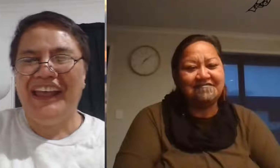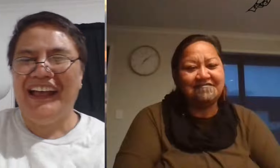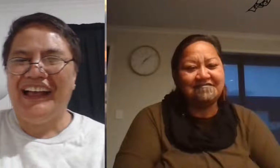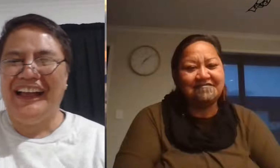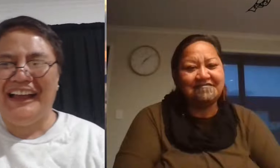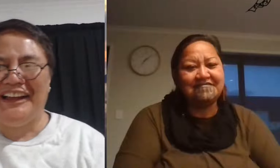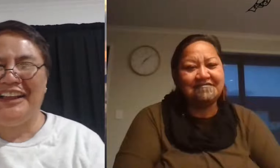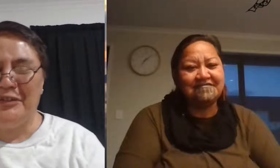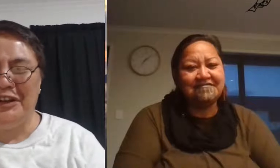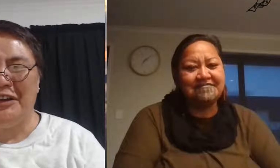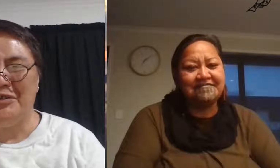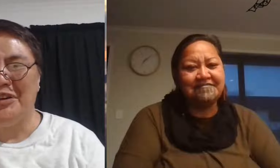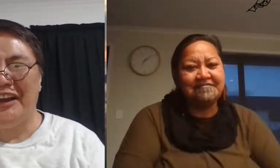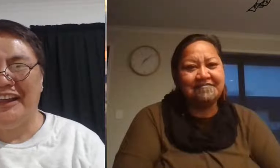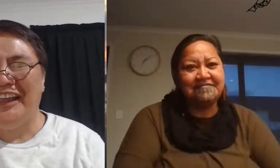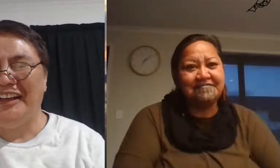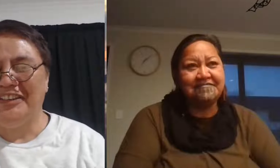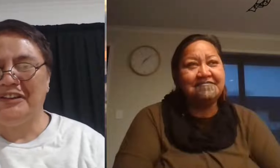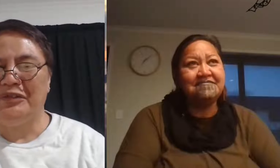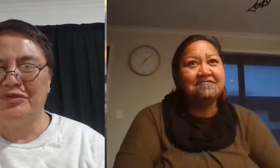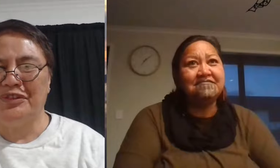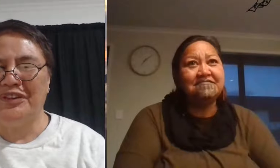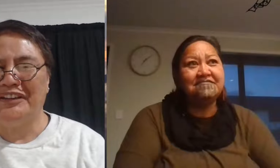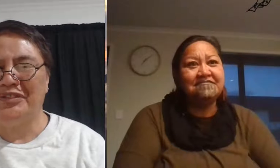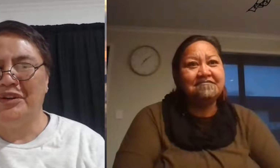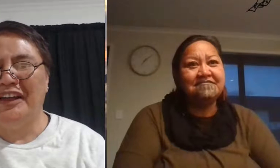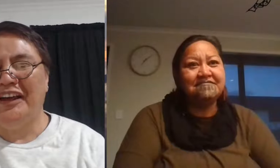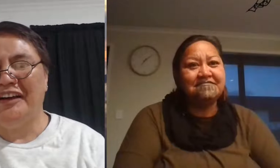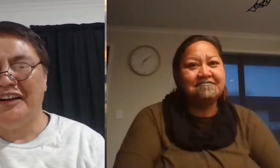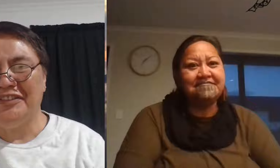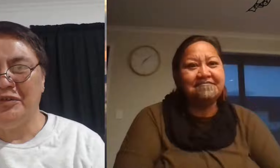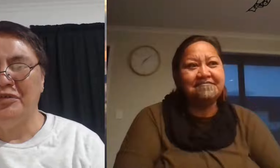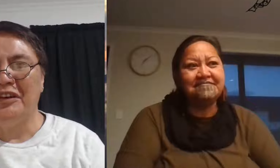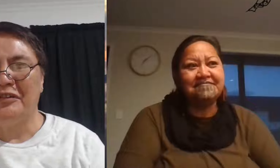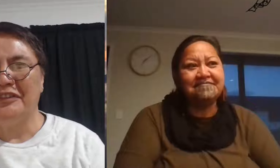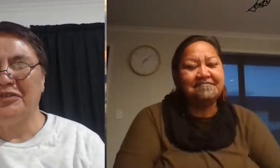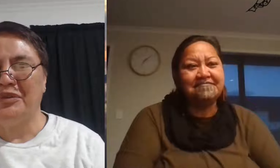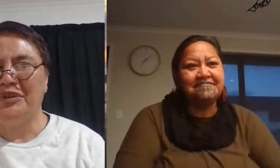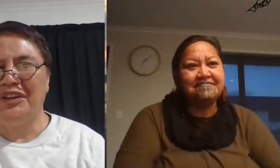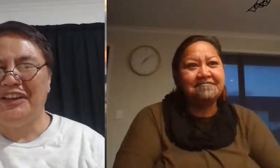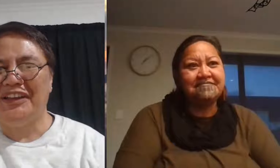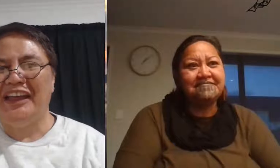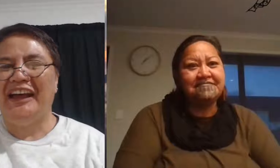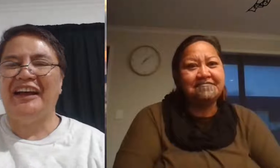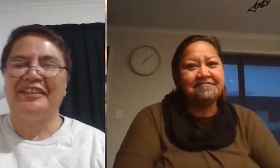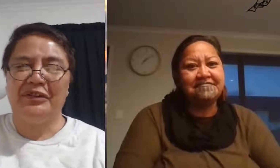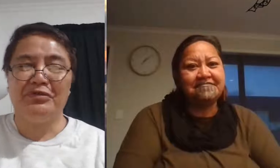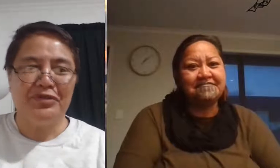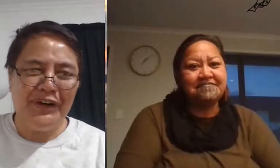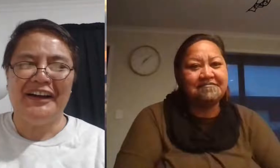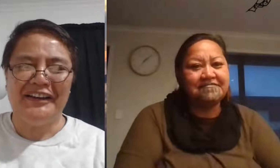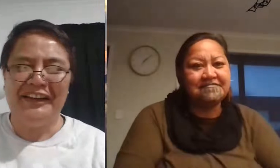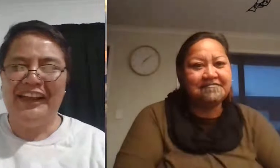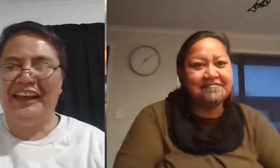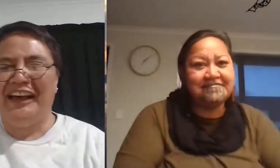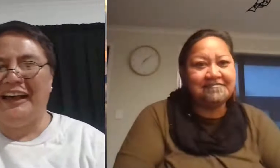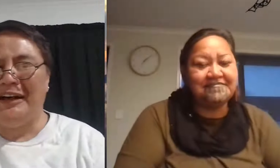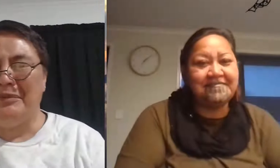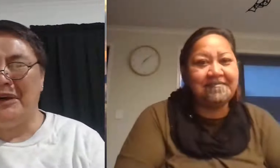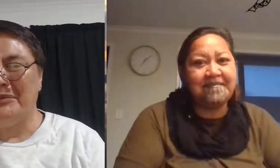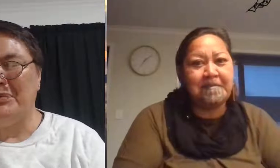tonu. Hioi anō rā, tēnā koutou katoa. Kai te kōrero atu au ki tāku